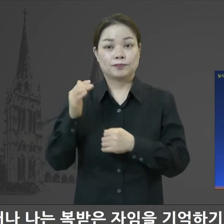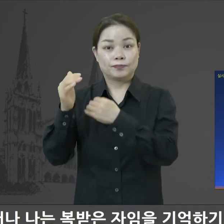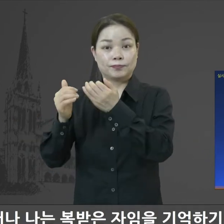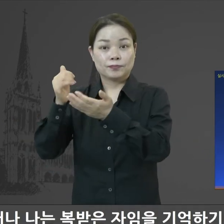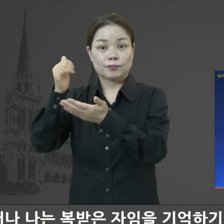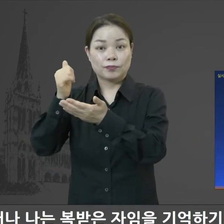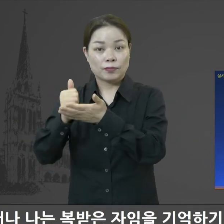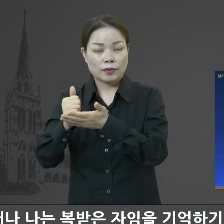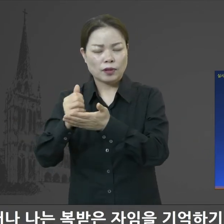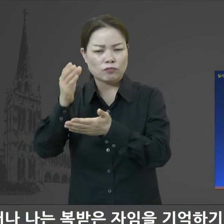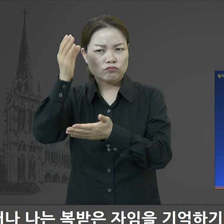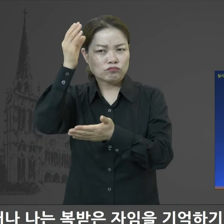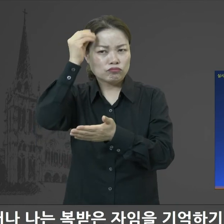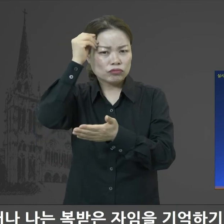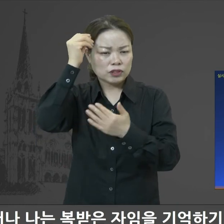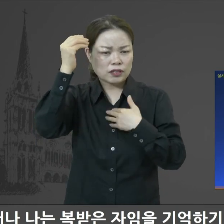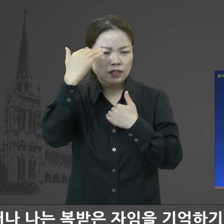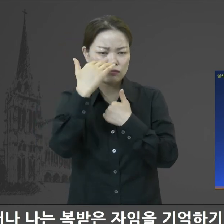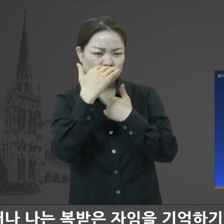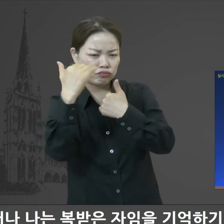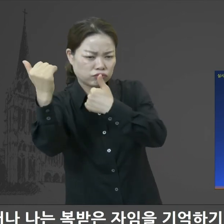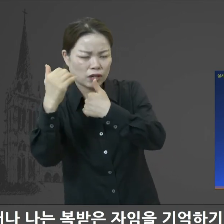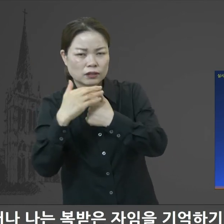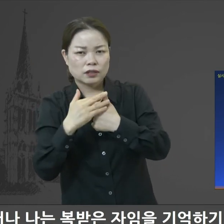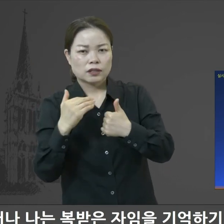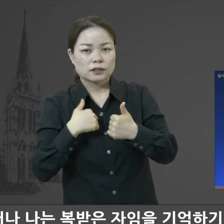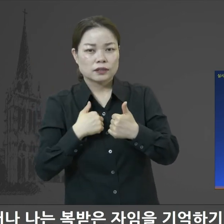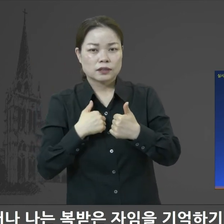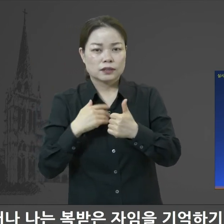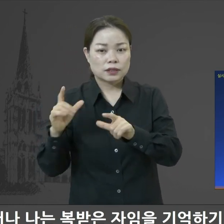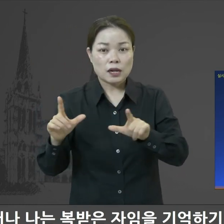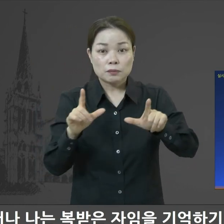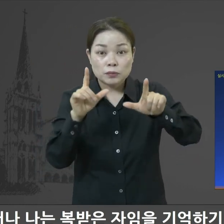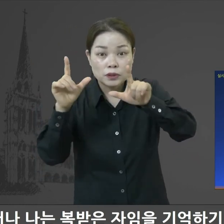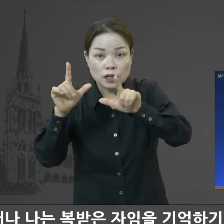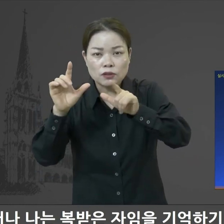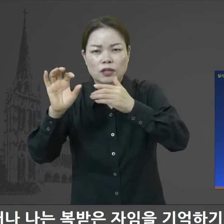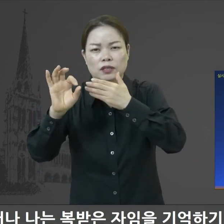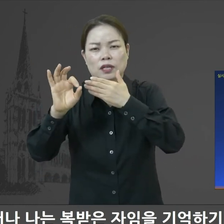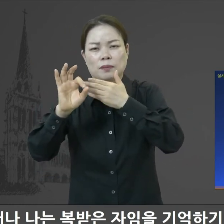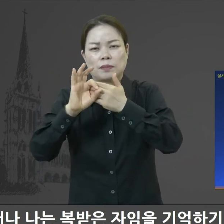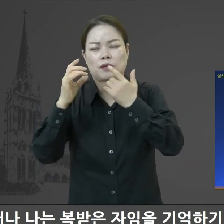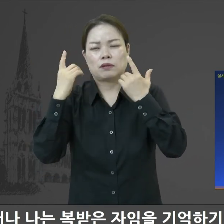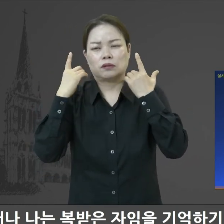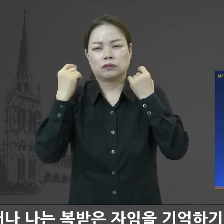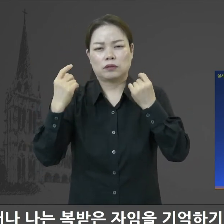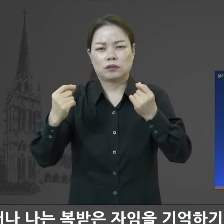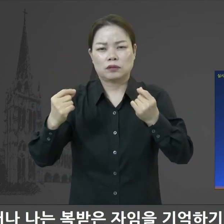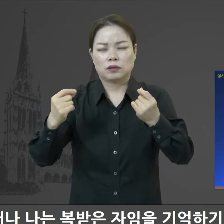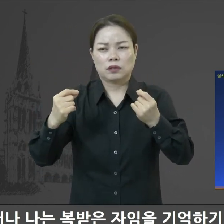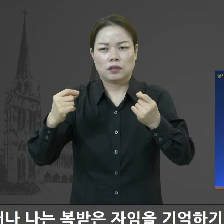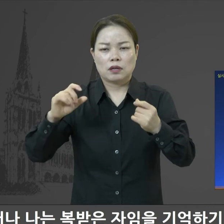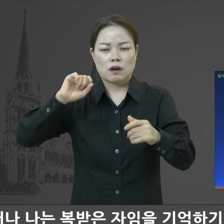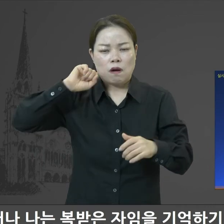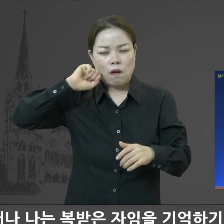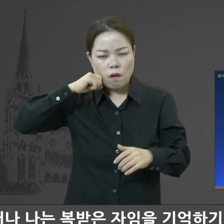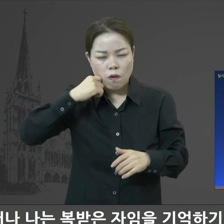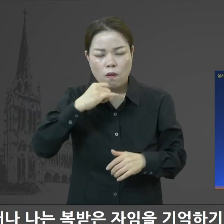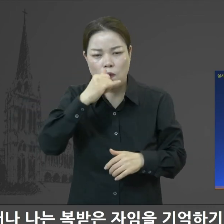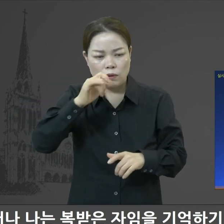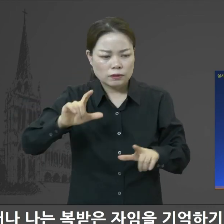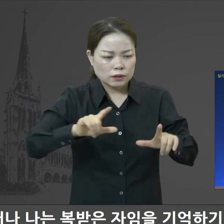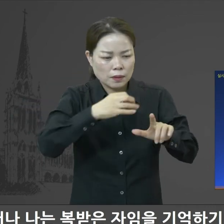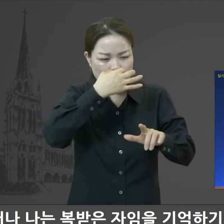하나님이 무익한 나를 불러주셔서 이 길로 걸어가게 했다면 비록 여전히 바람은 불고 여전히